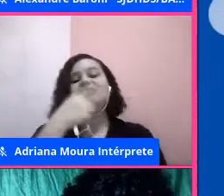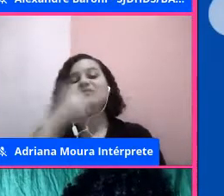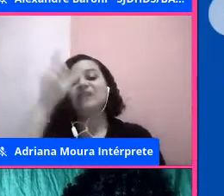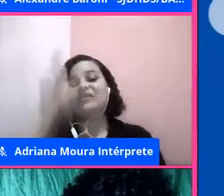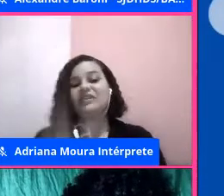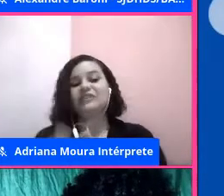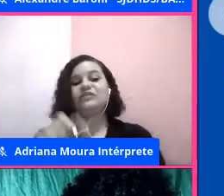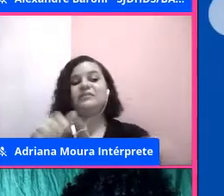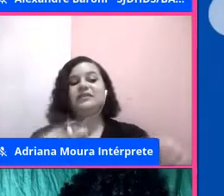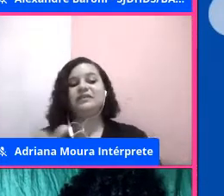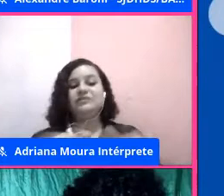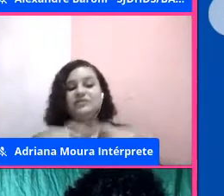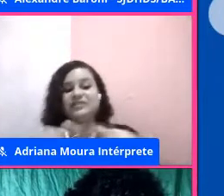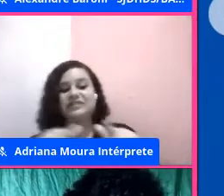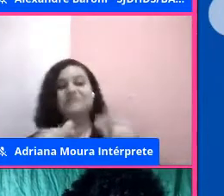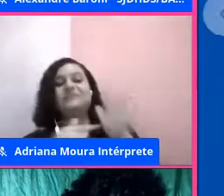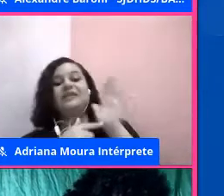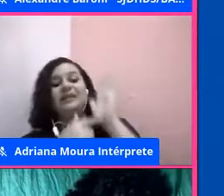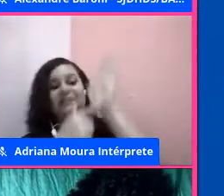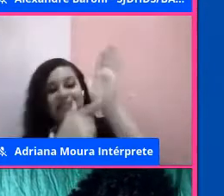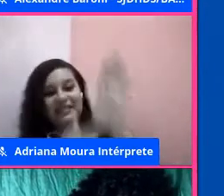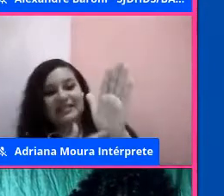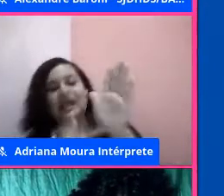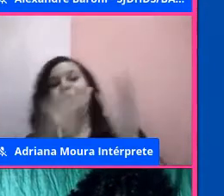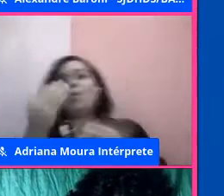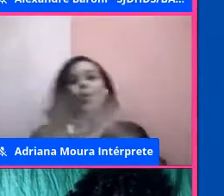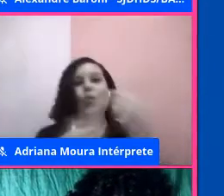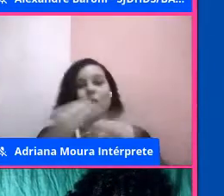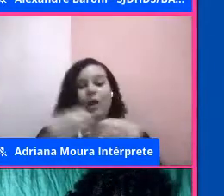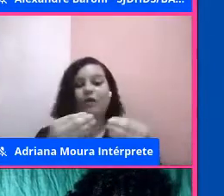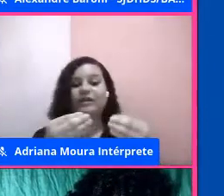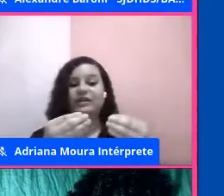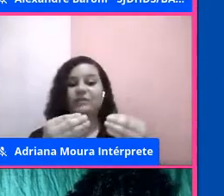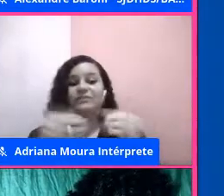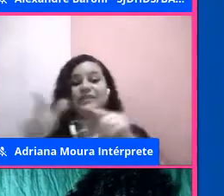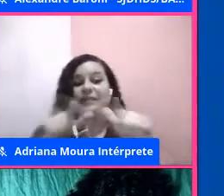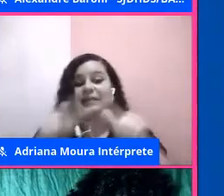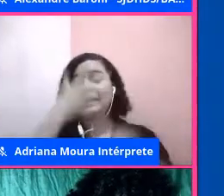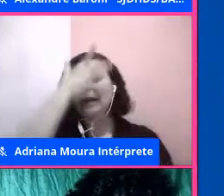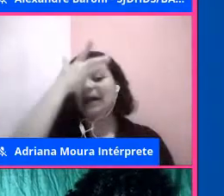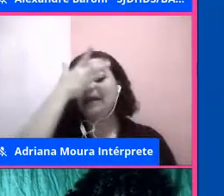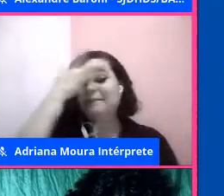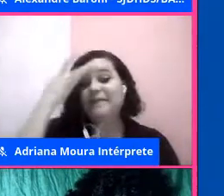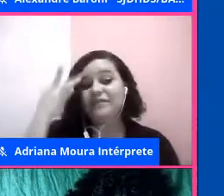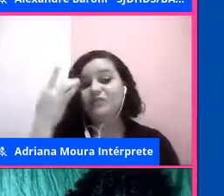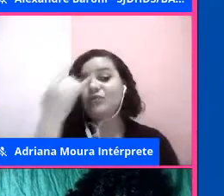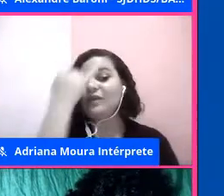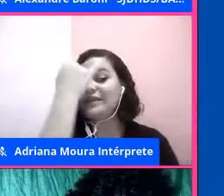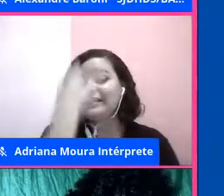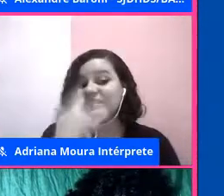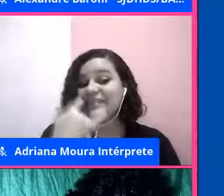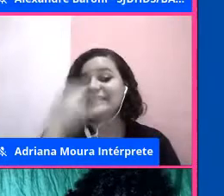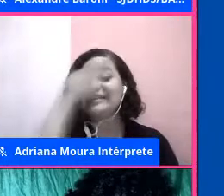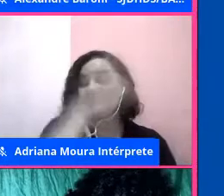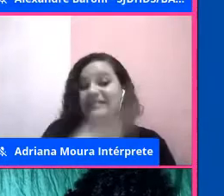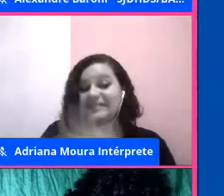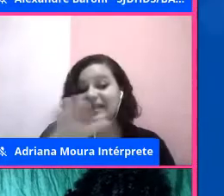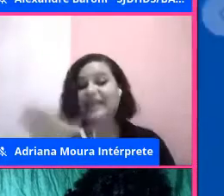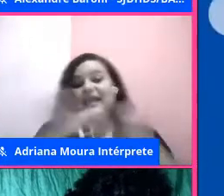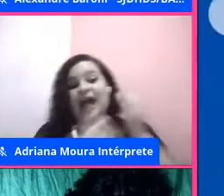é um projeto para auxiliar crianças cegas, pessoas cegas, não só crianças, pessoas cegas,